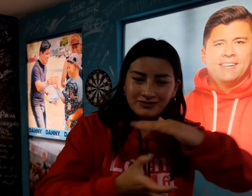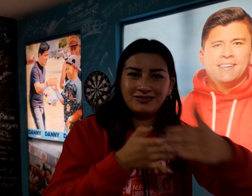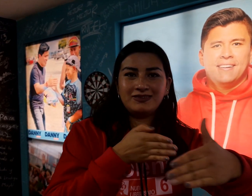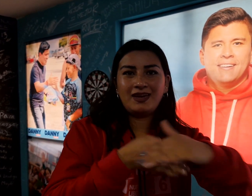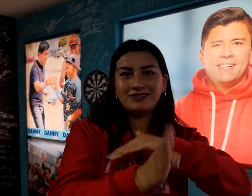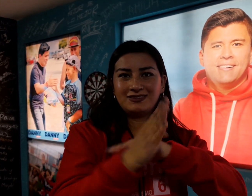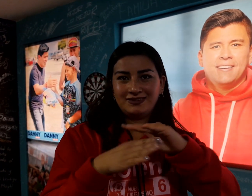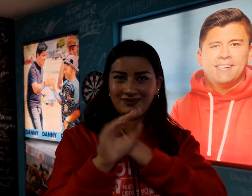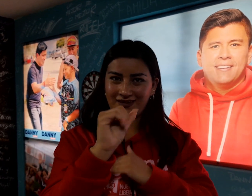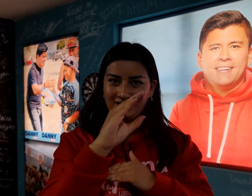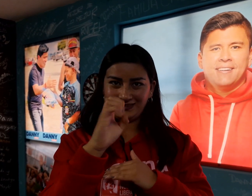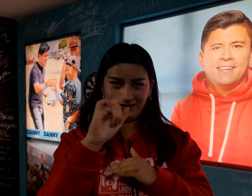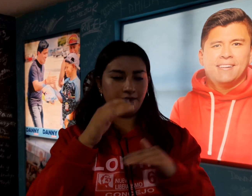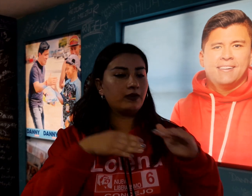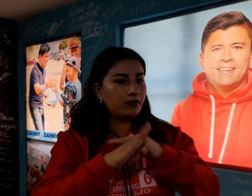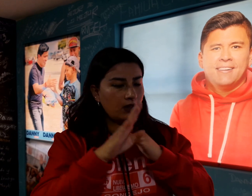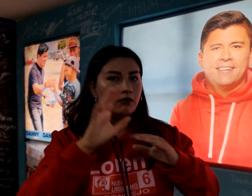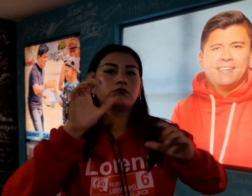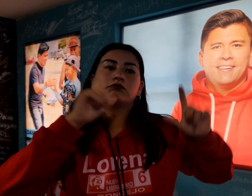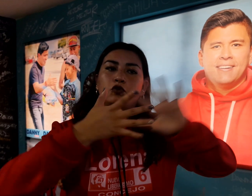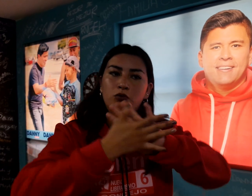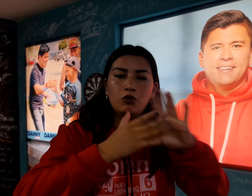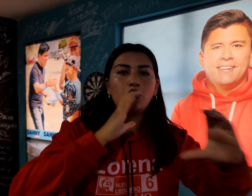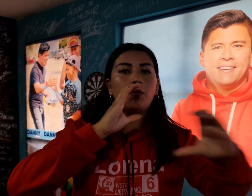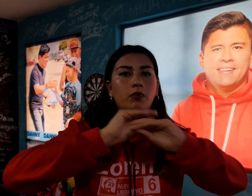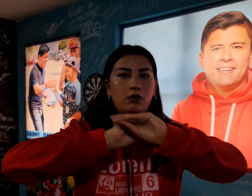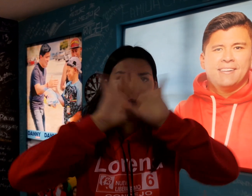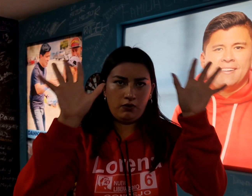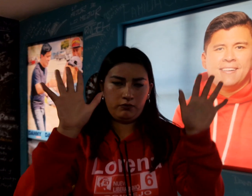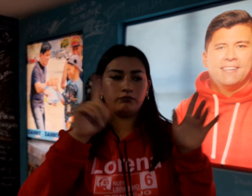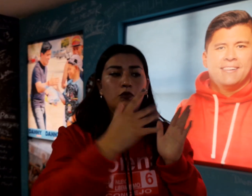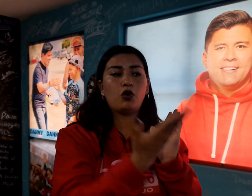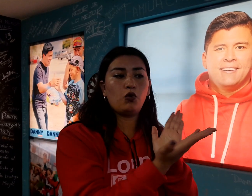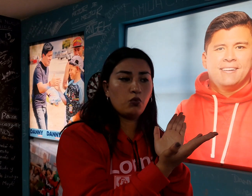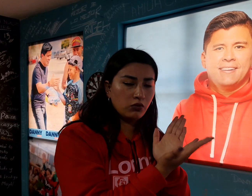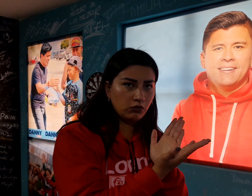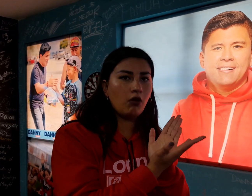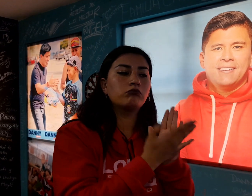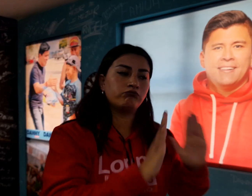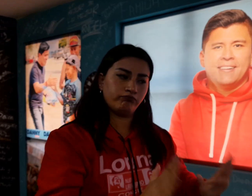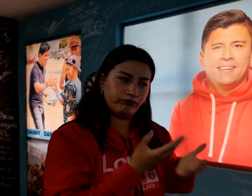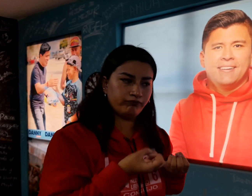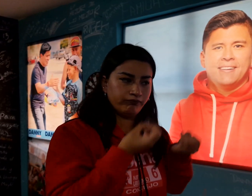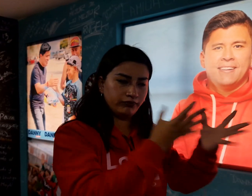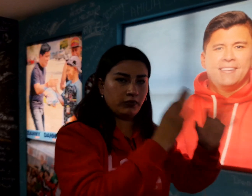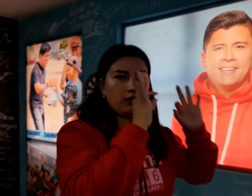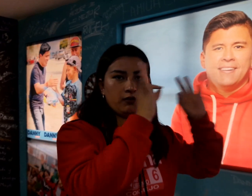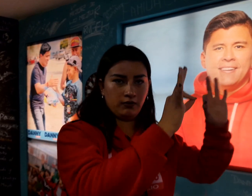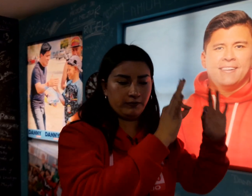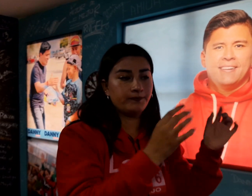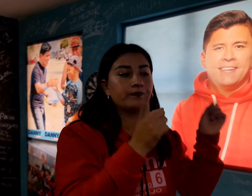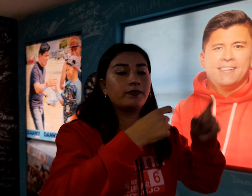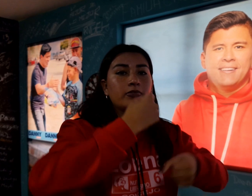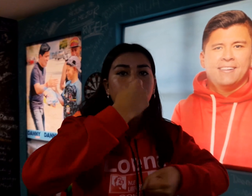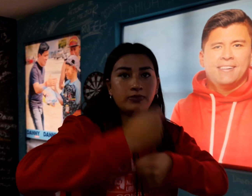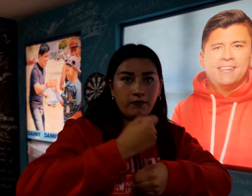es crear esa accesibilidad para todas las personas y que la comunicación sea clara. En los colegios, dar